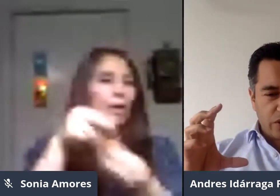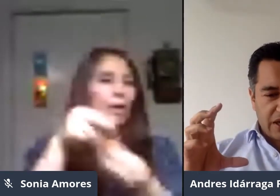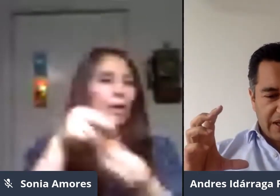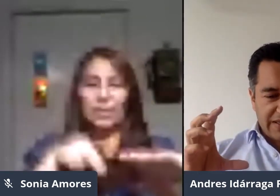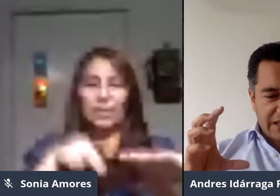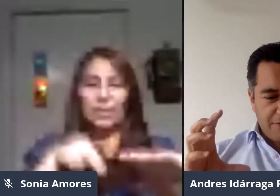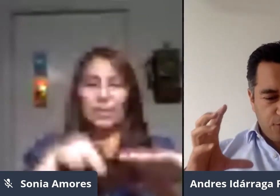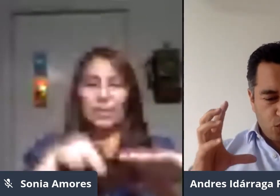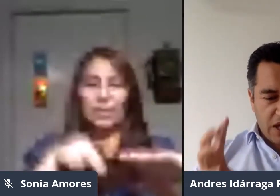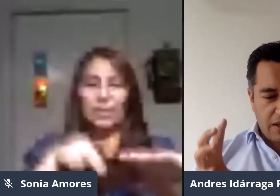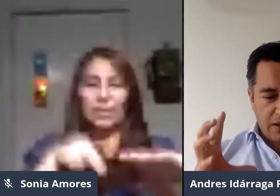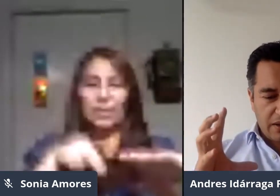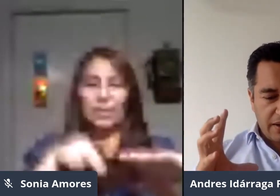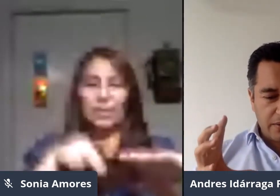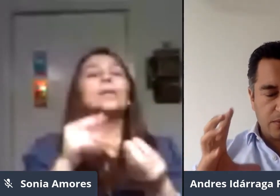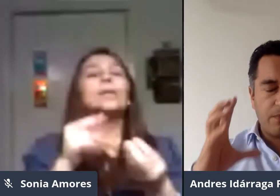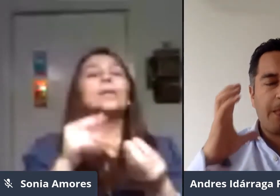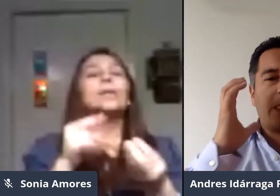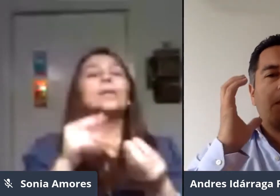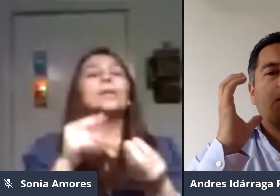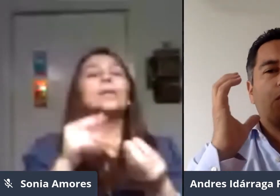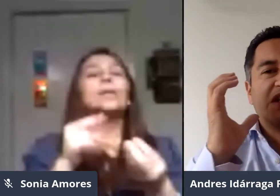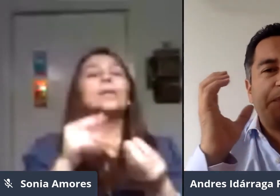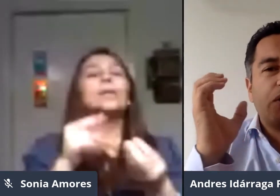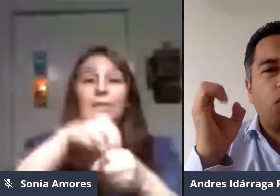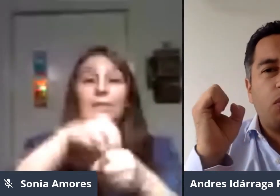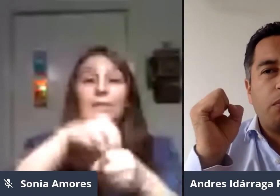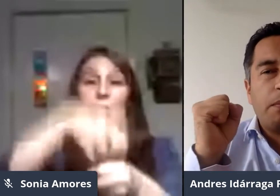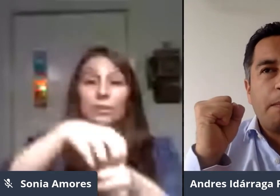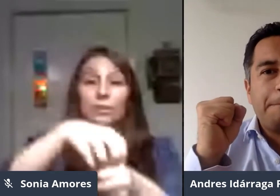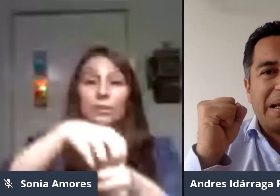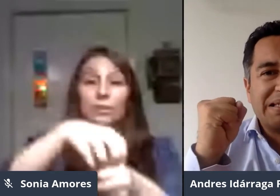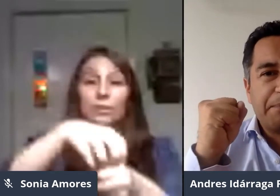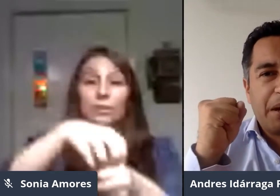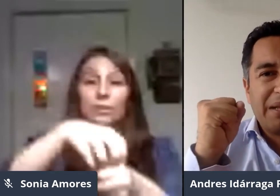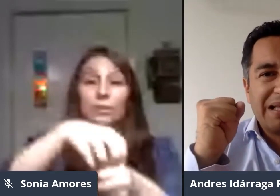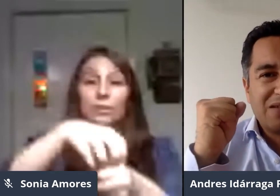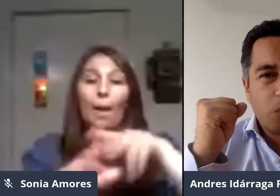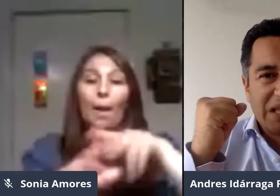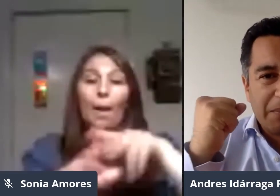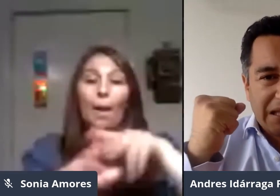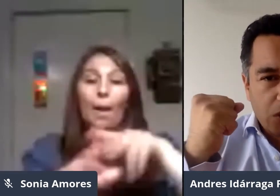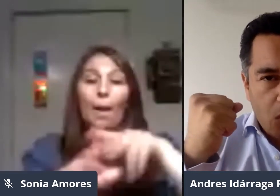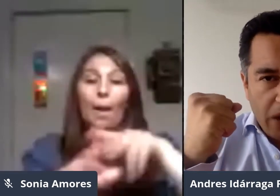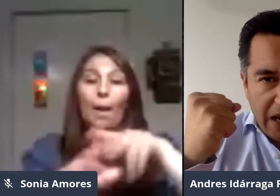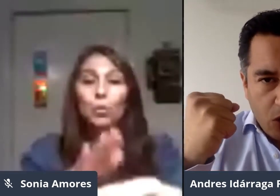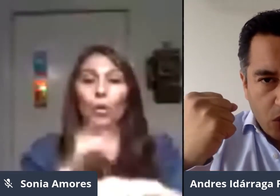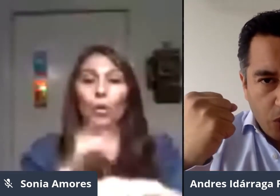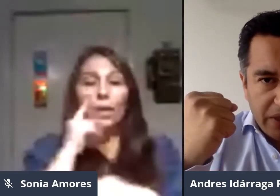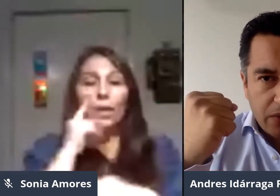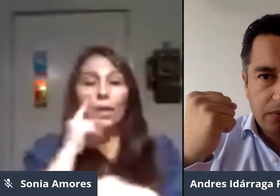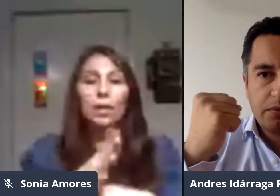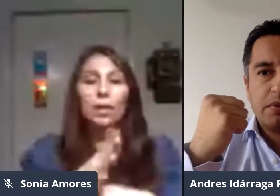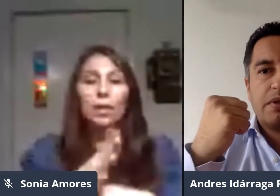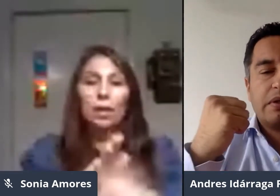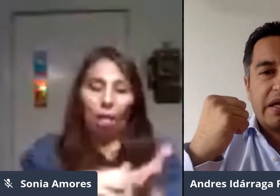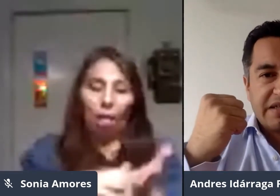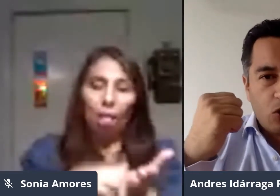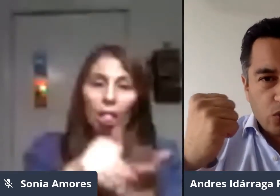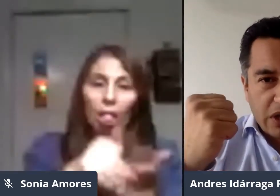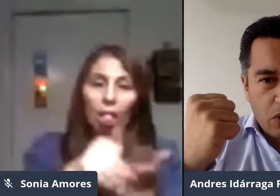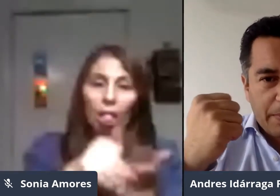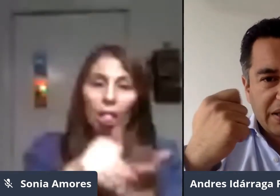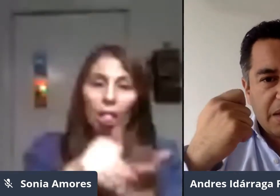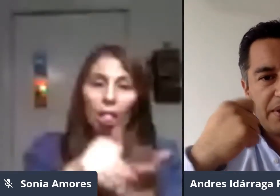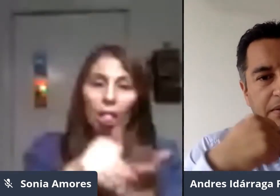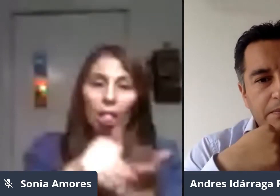crisis civilizatoria está fundada en un aspecto principalmente de sometimiento económico que